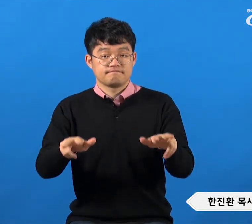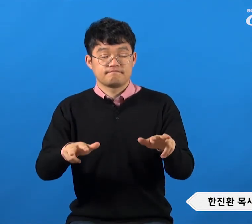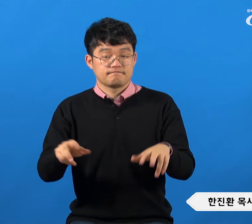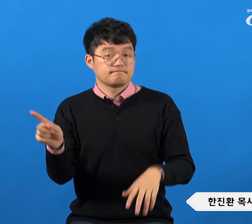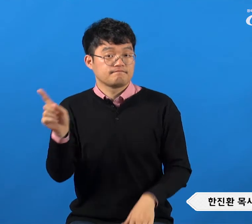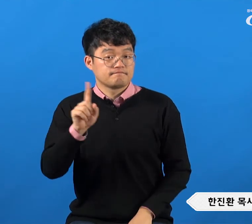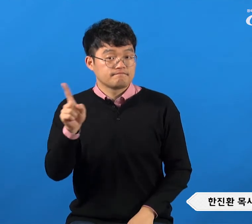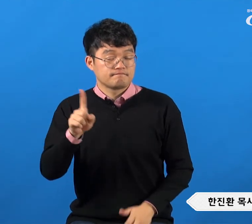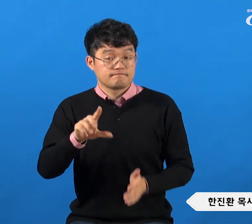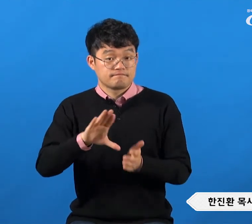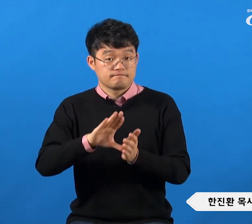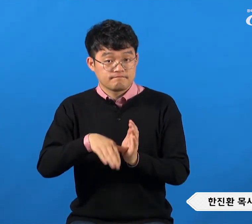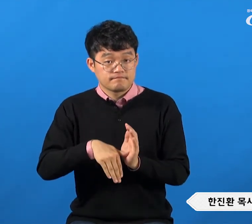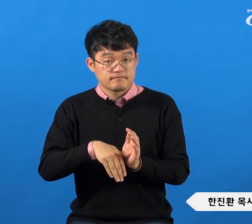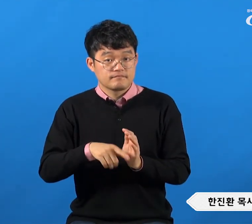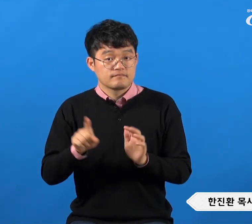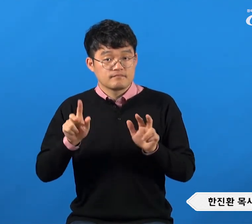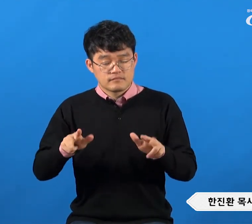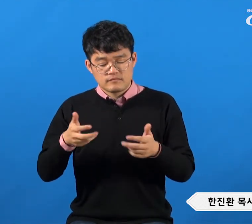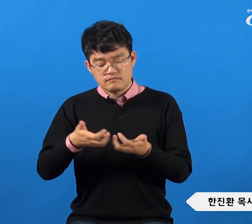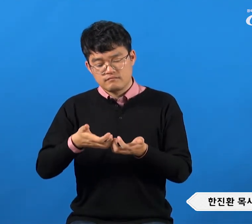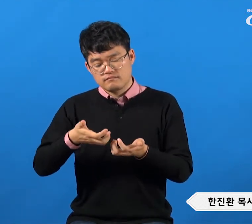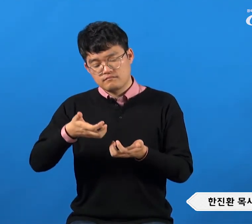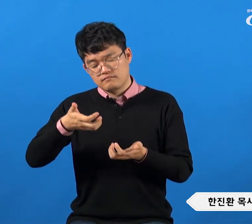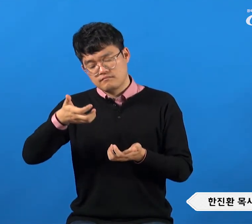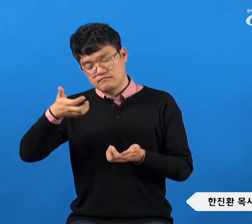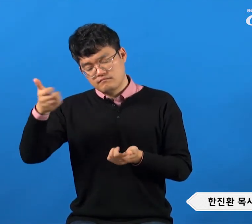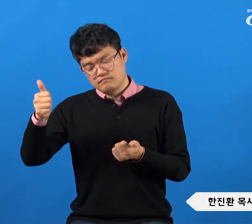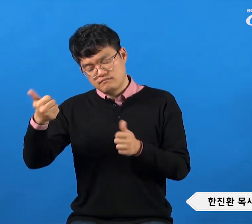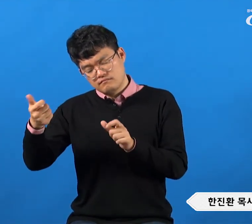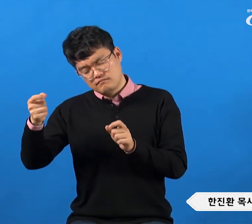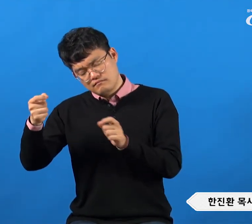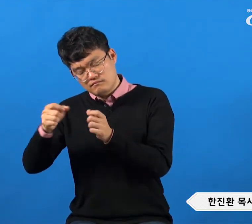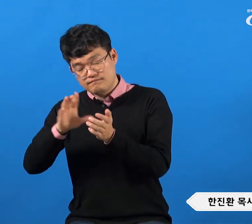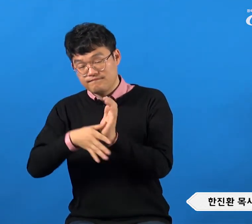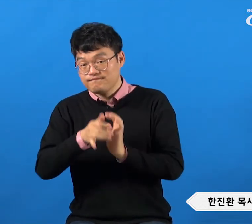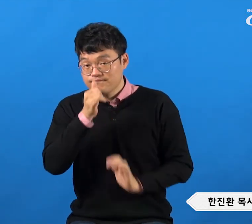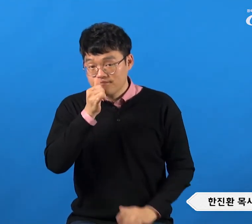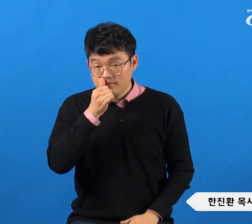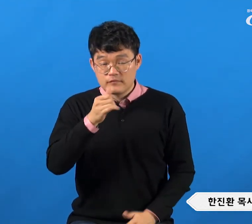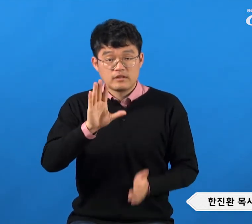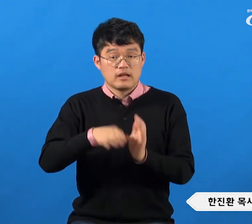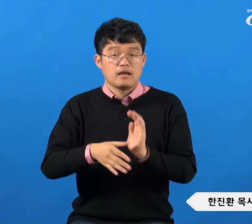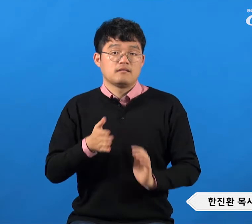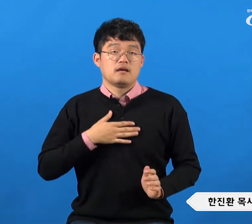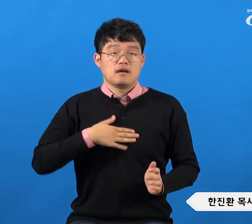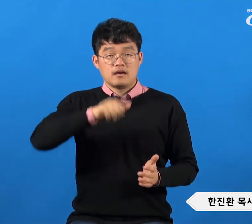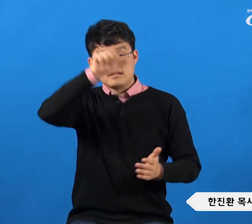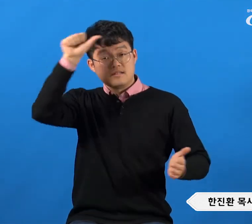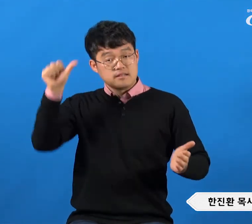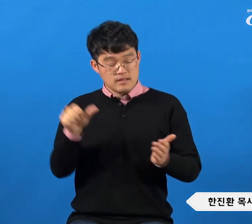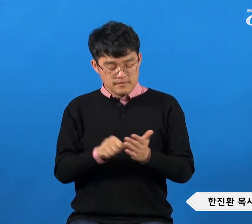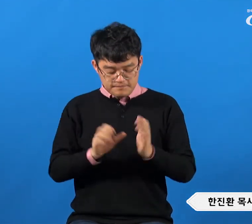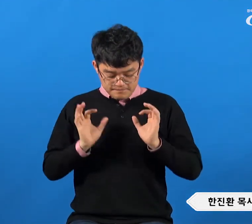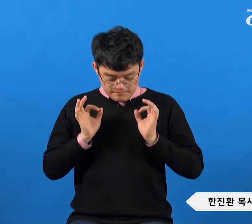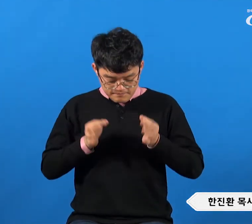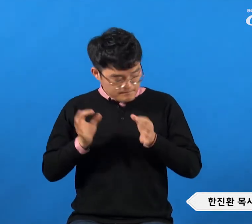이제 어느 순간 임종의 순간이 닥치겠지요. 그럴 때 내 인생을